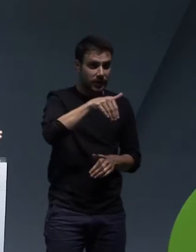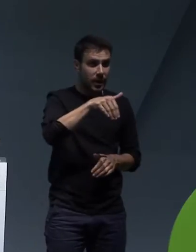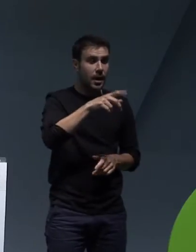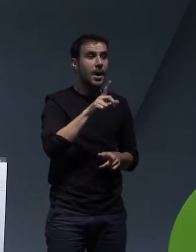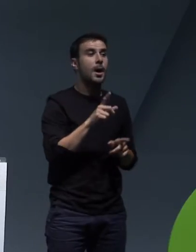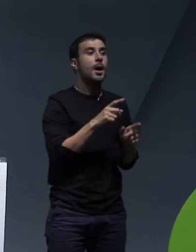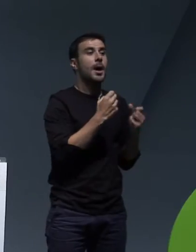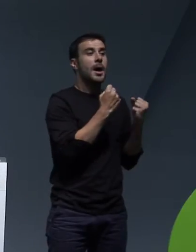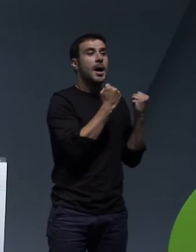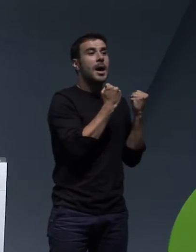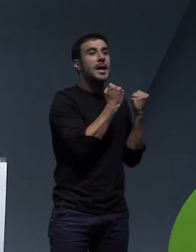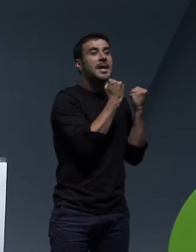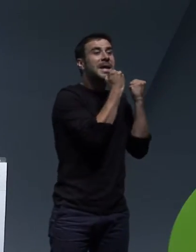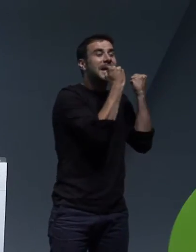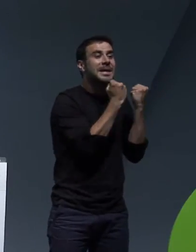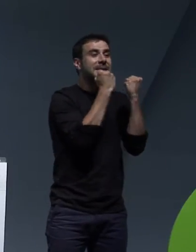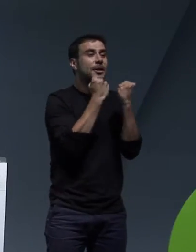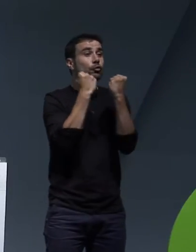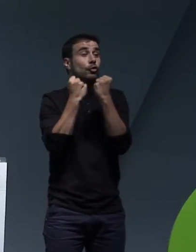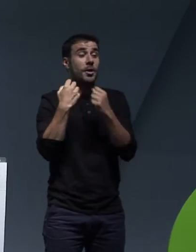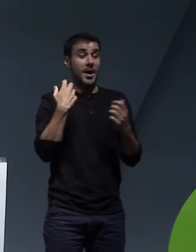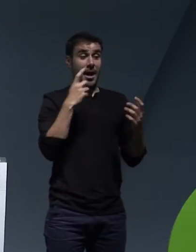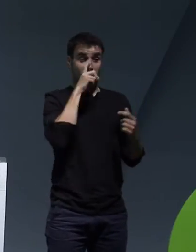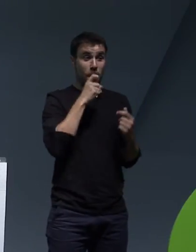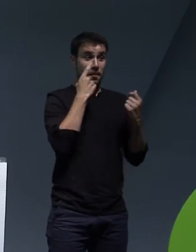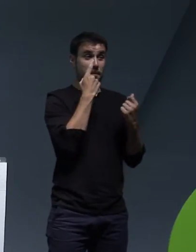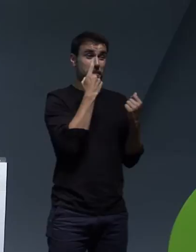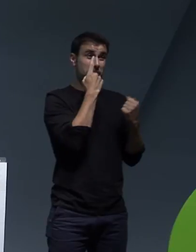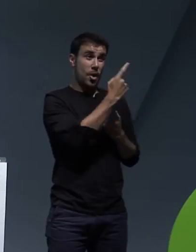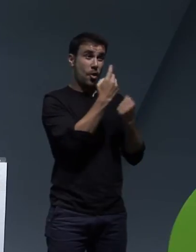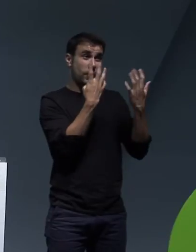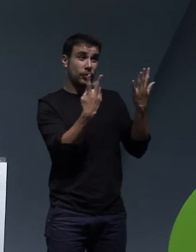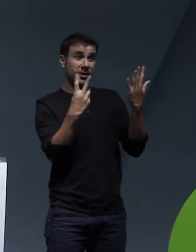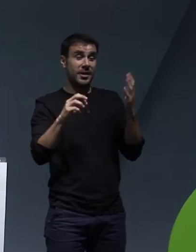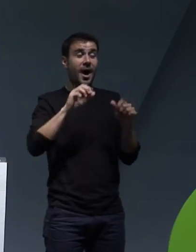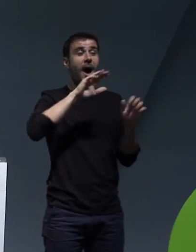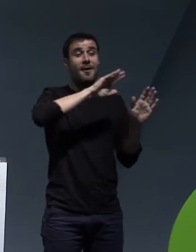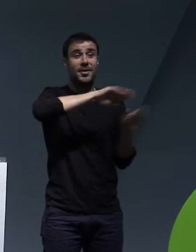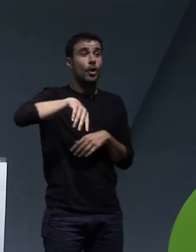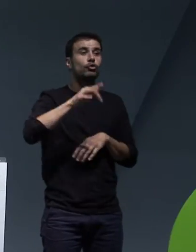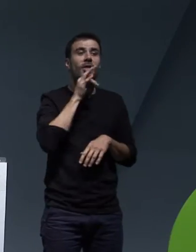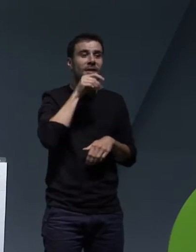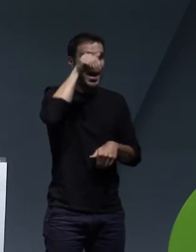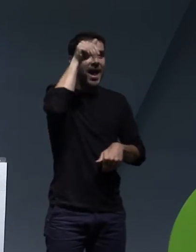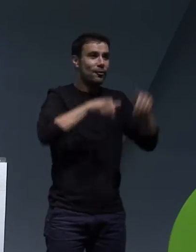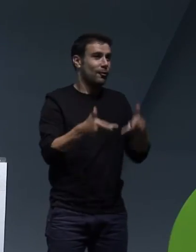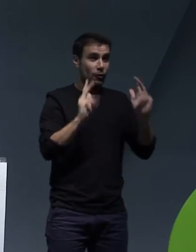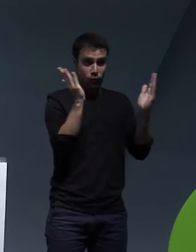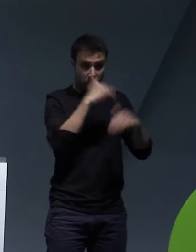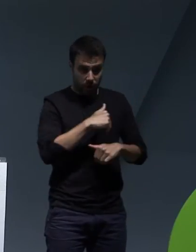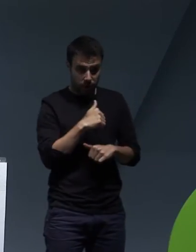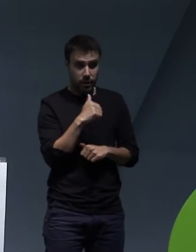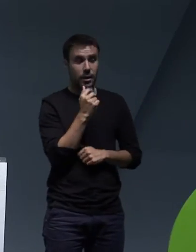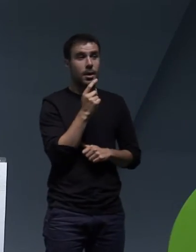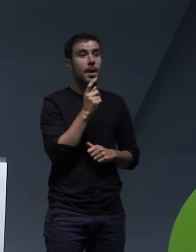instituciones a finales de los 70 que aún no habían sido elegidas por la ciudadanía, puesta en marcha de